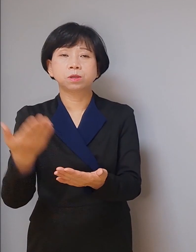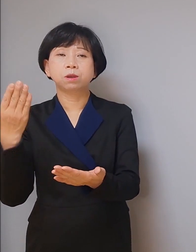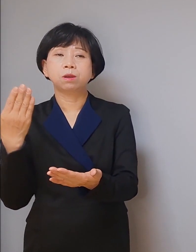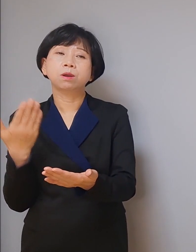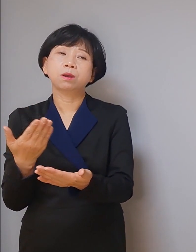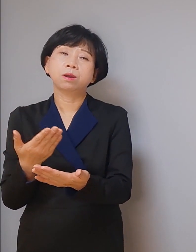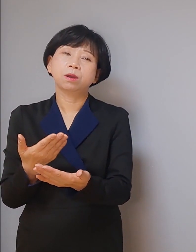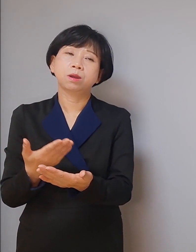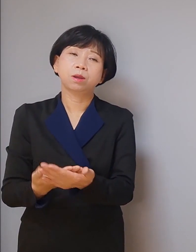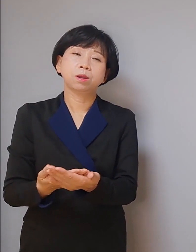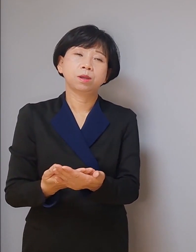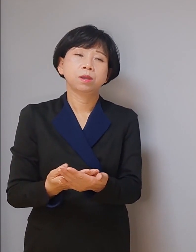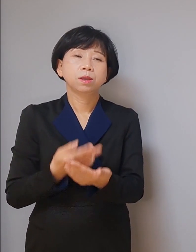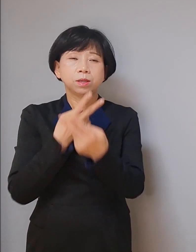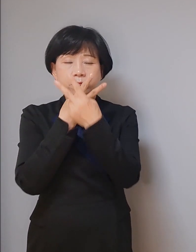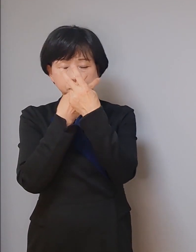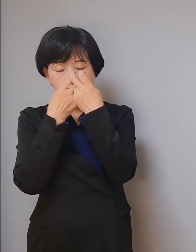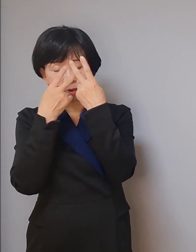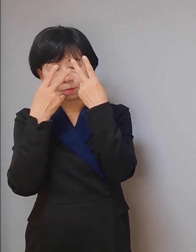보이시옵소서.